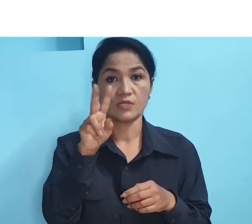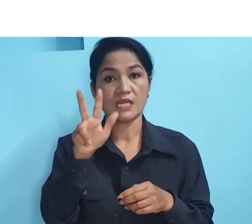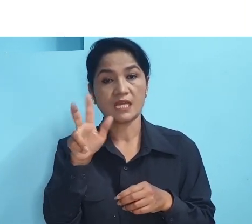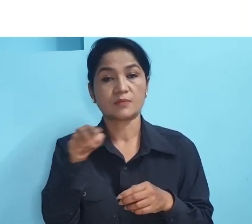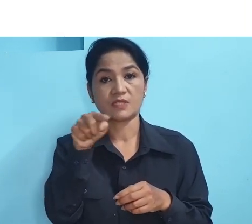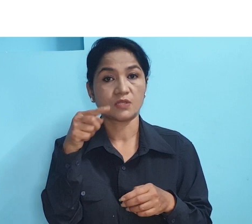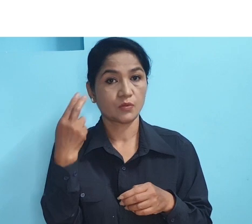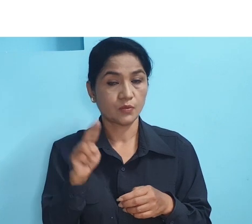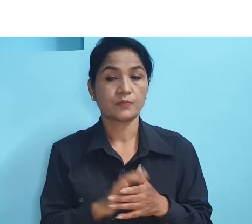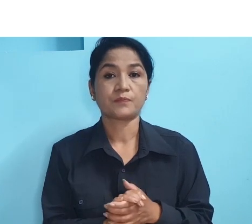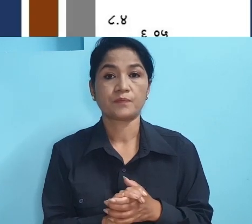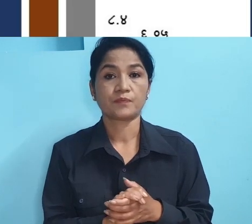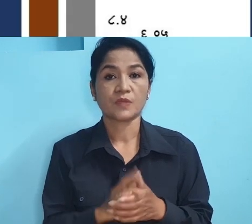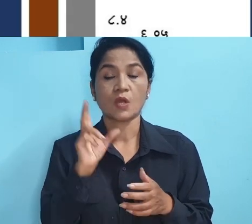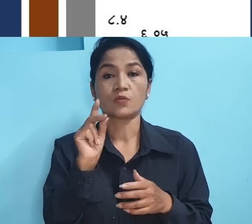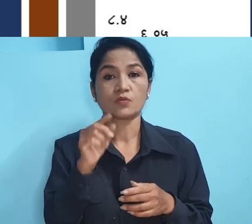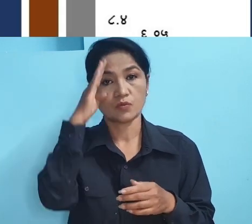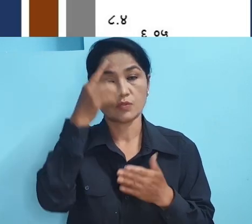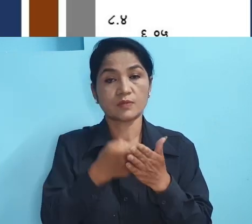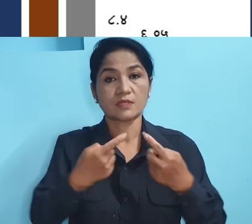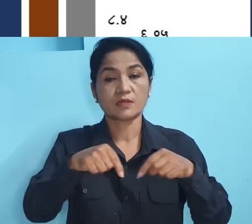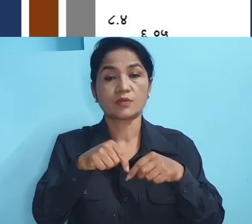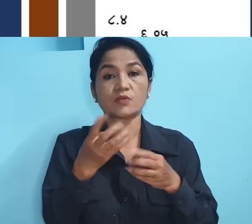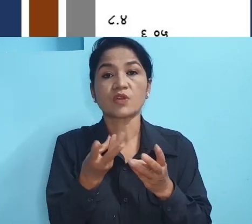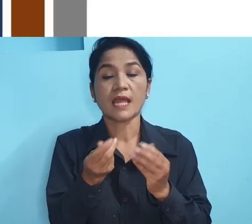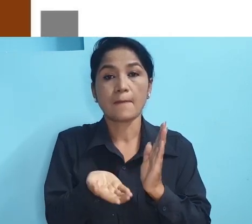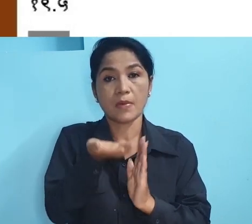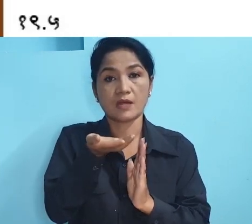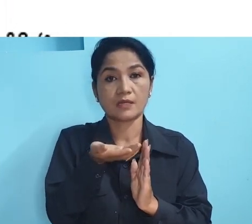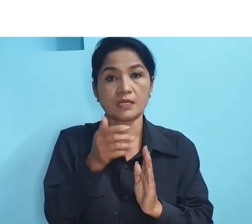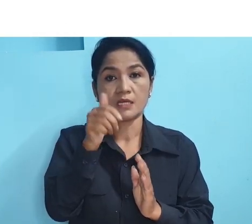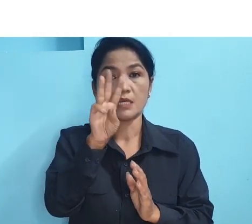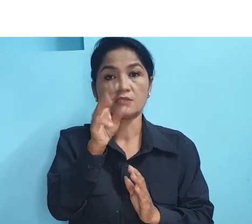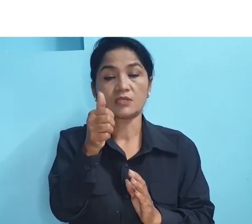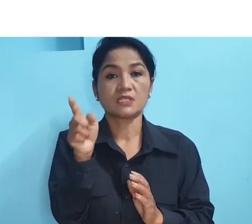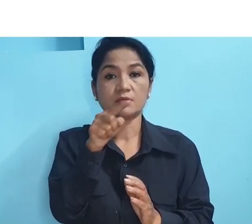34.95% प्रतिनिधित्व थियो। दोस्रो संविधान सभामा यो सङ्ख्या बढेर